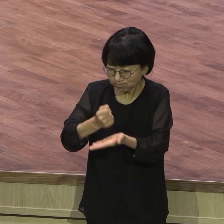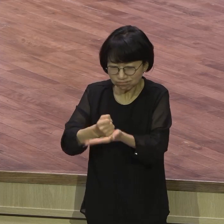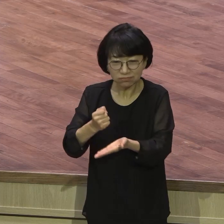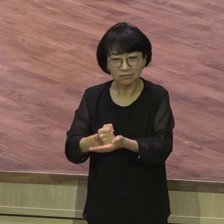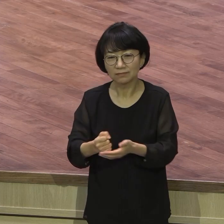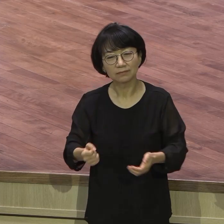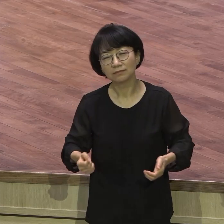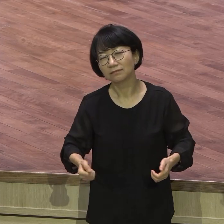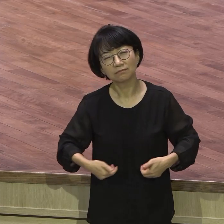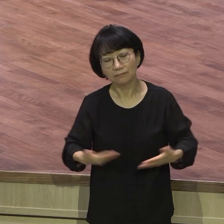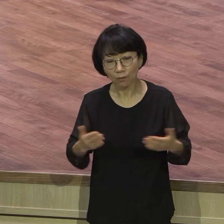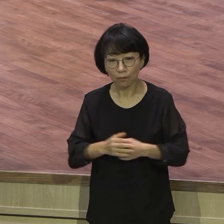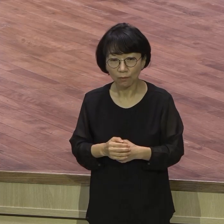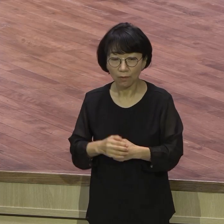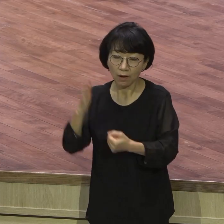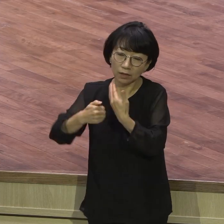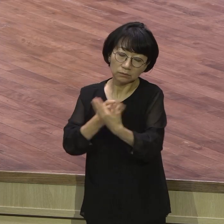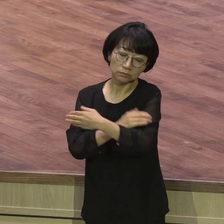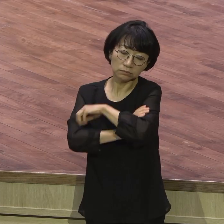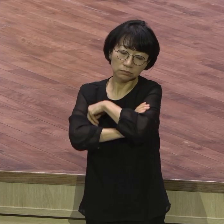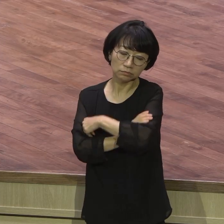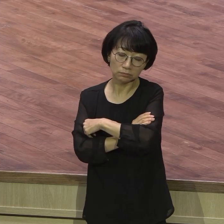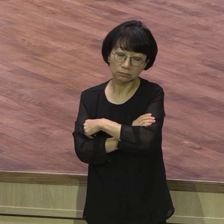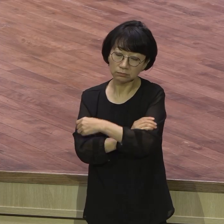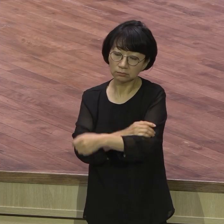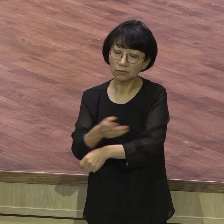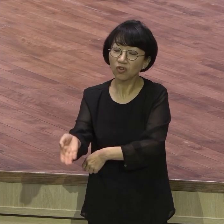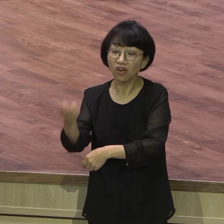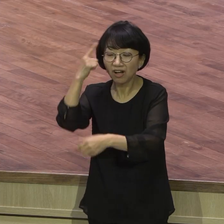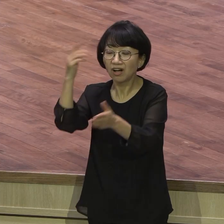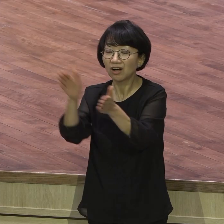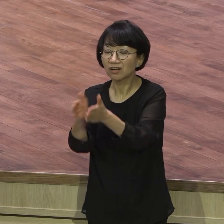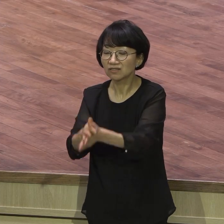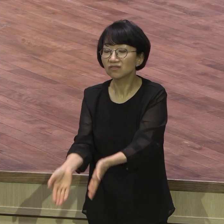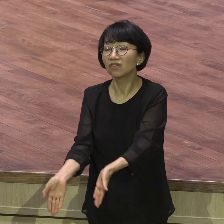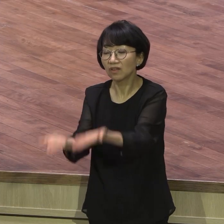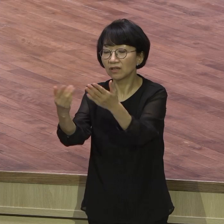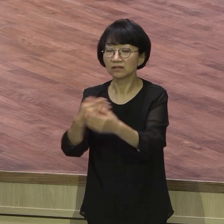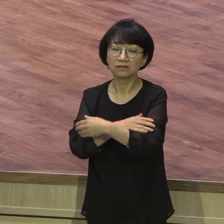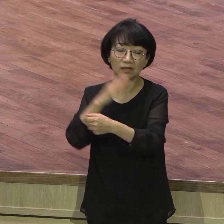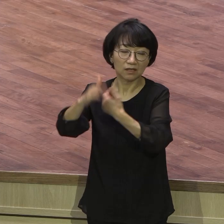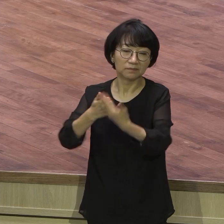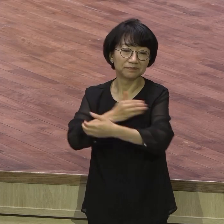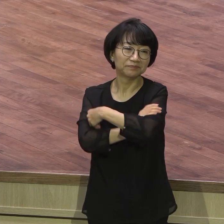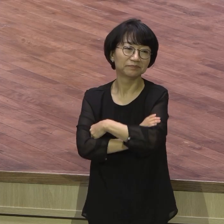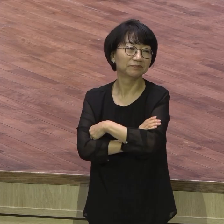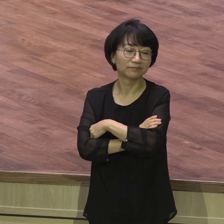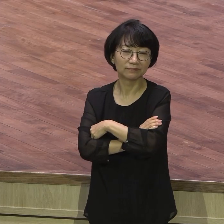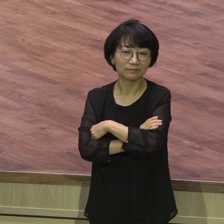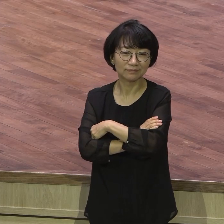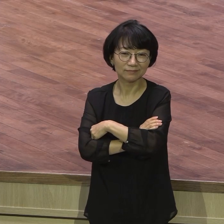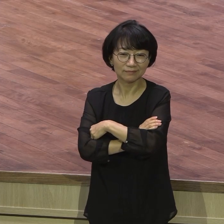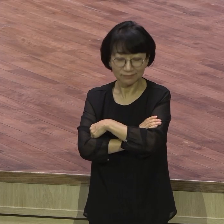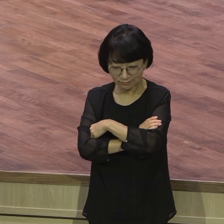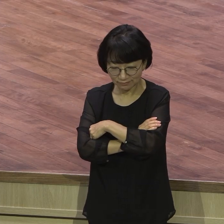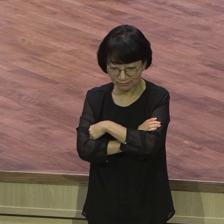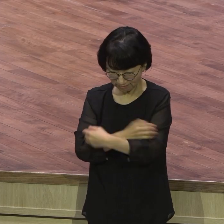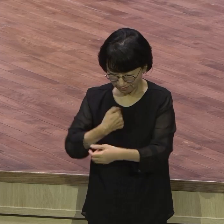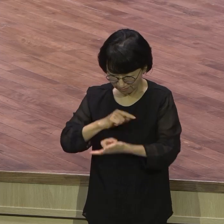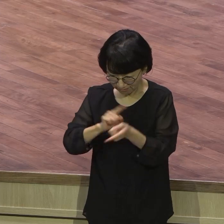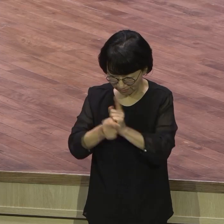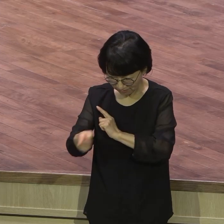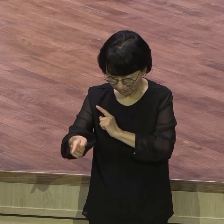그럼 하나님 할 게 뭐가 있어요. 니 해봐라 그럼 니가 니가 다 해라 내가 할 거 니가 다 하네